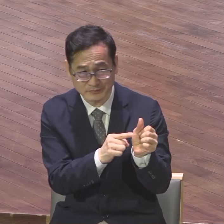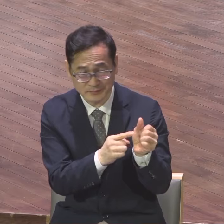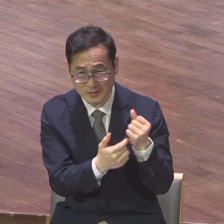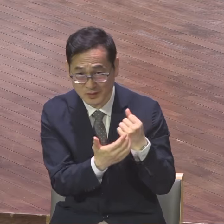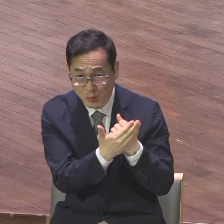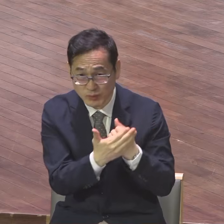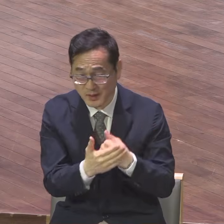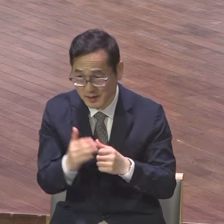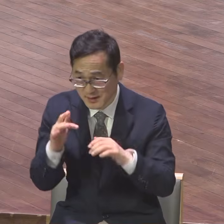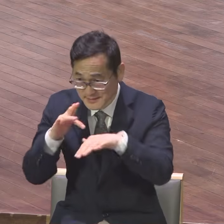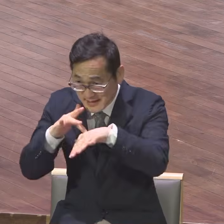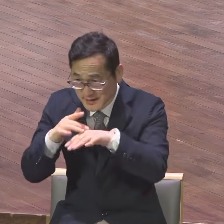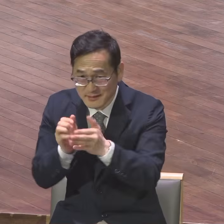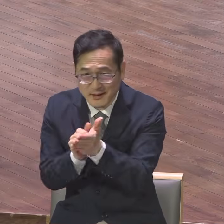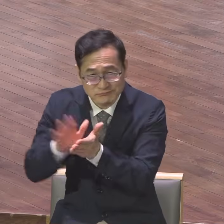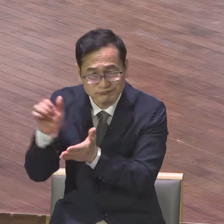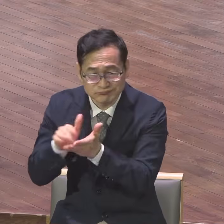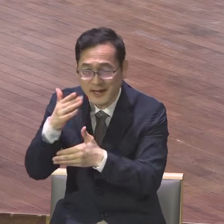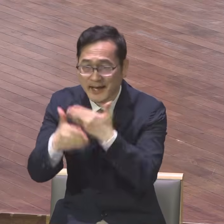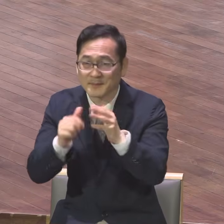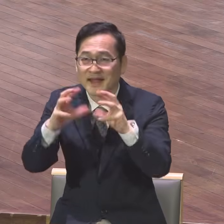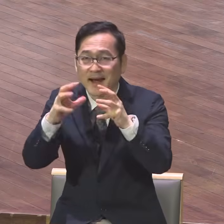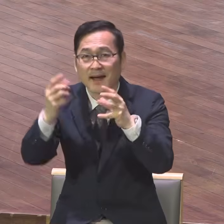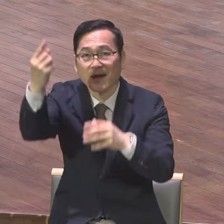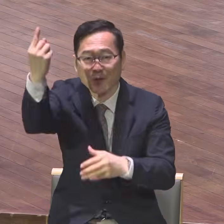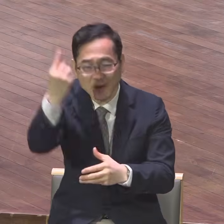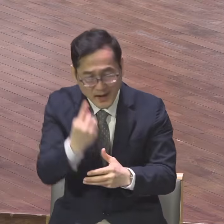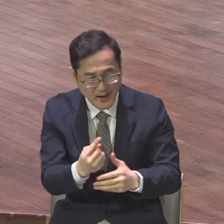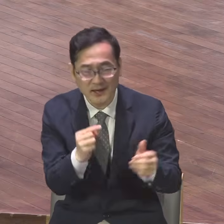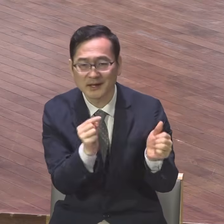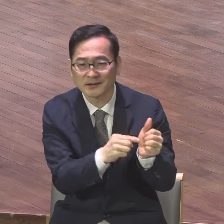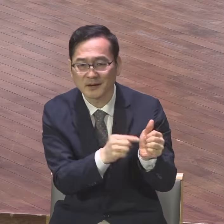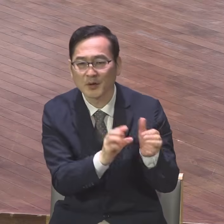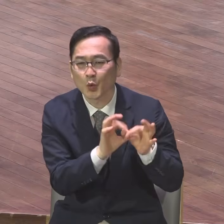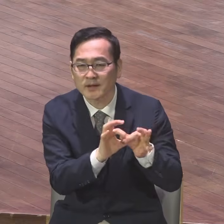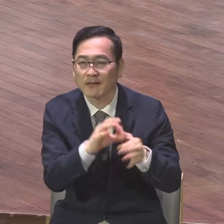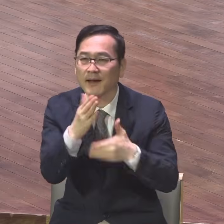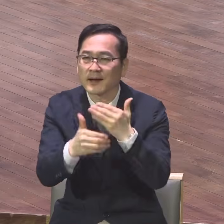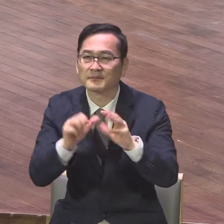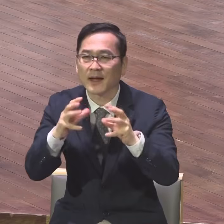흑암이 물러가고 하나님 나라가 임하지요. 그 한 분 때문에.